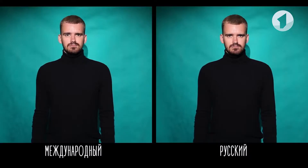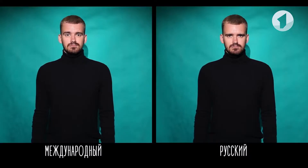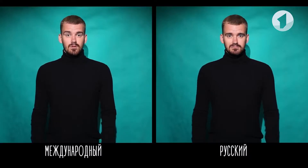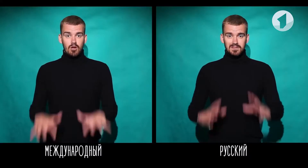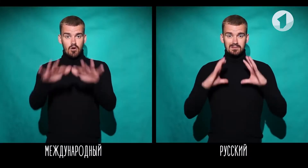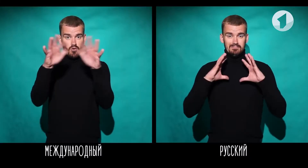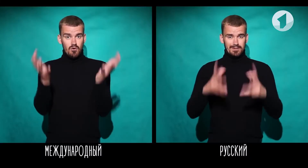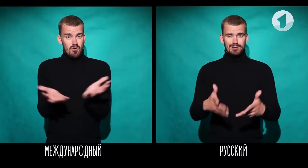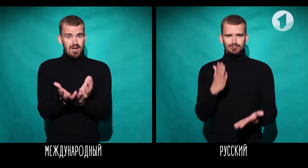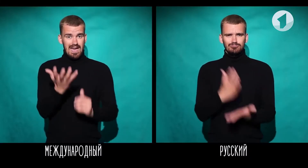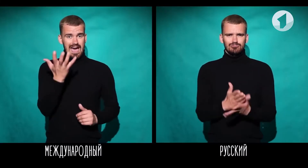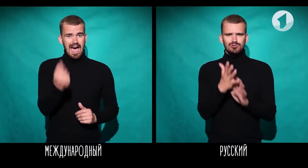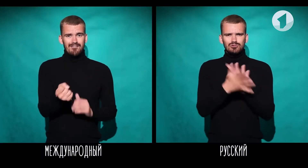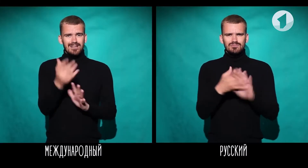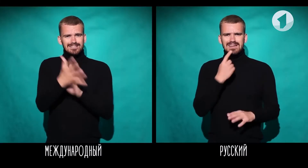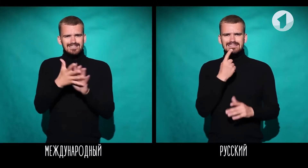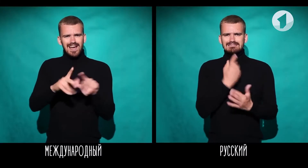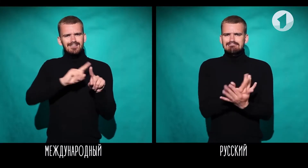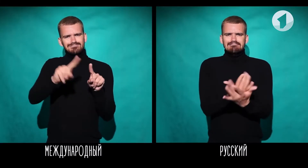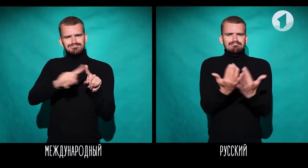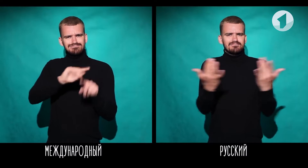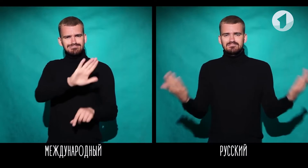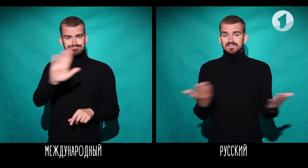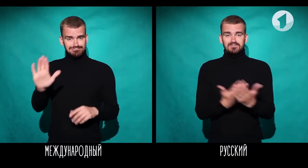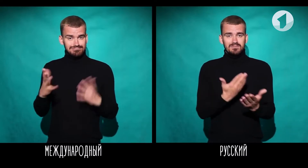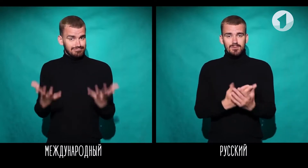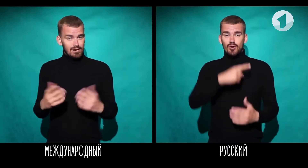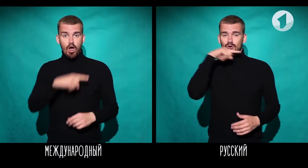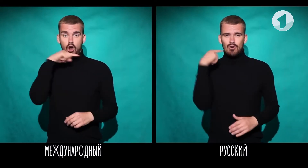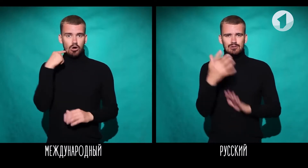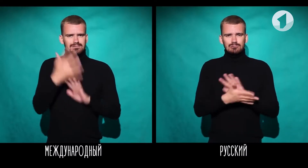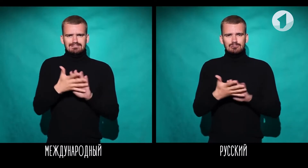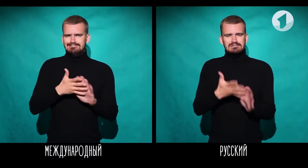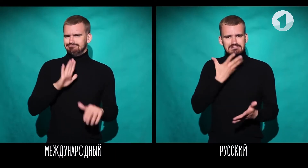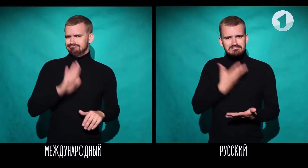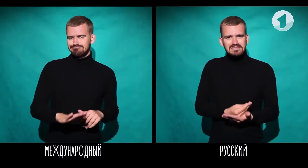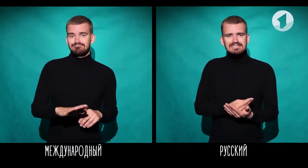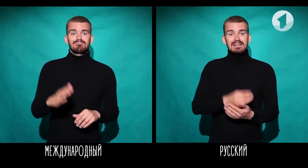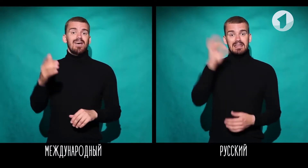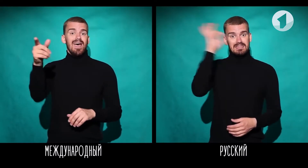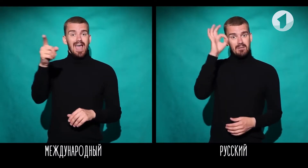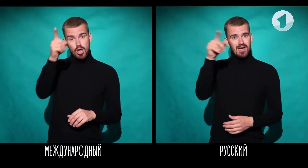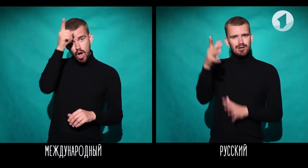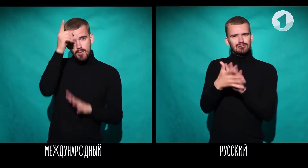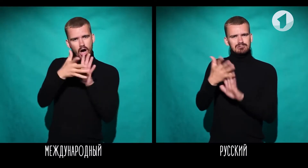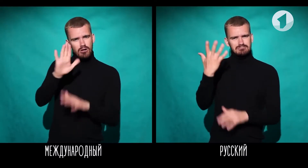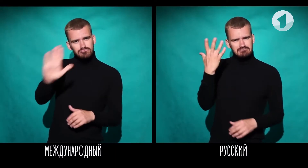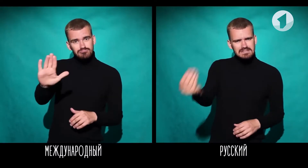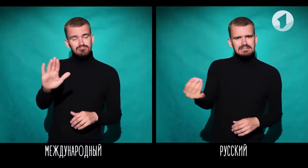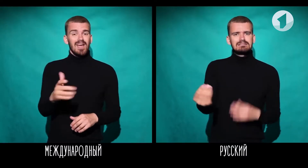в разных странах есть свои жестовые языки. Но при этом есть еще и международный язык жестов. Вот так-то. Это